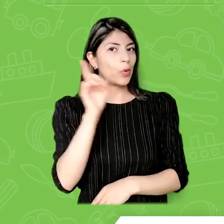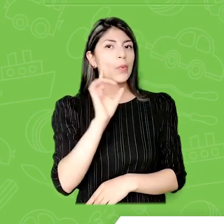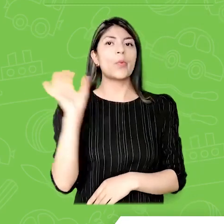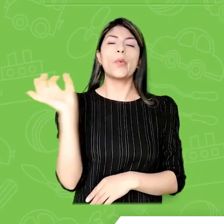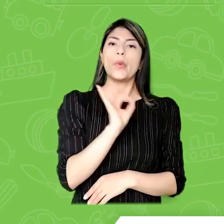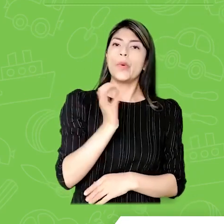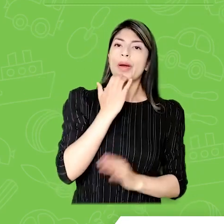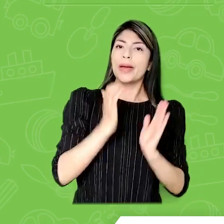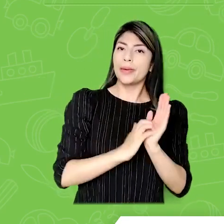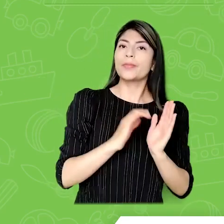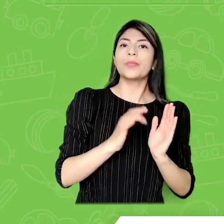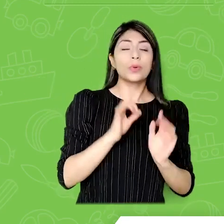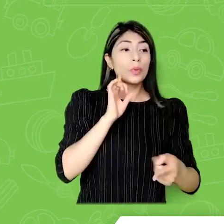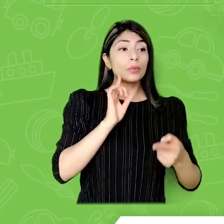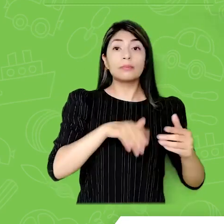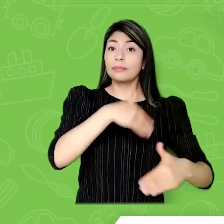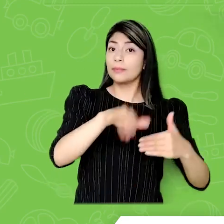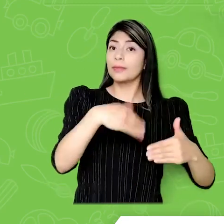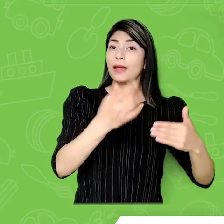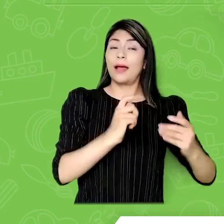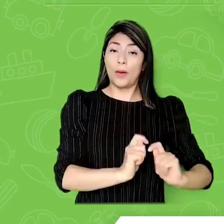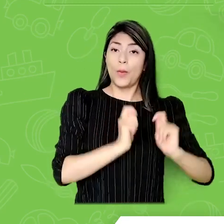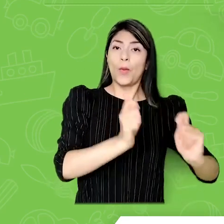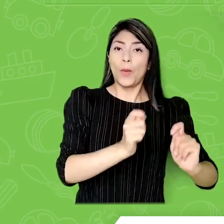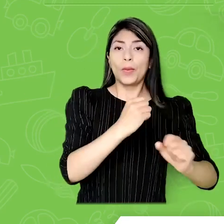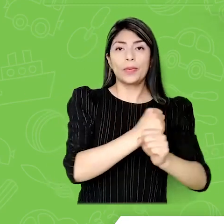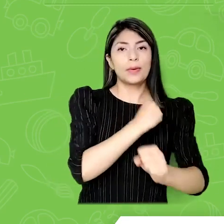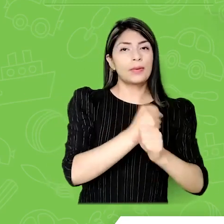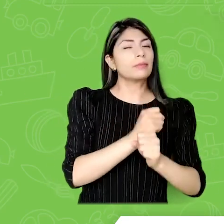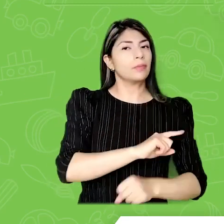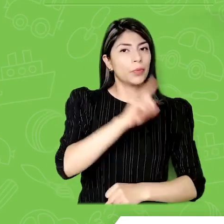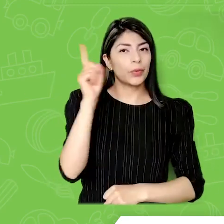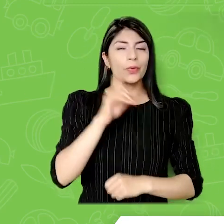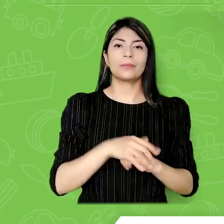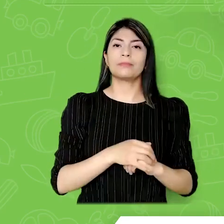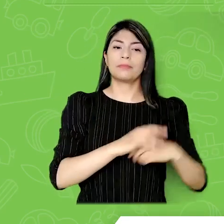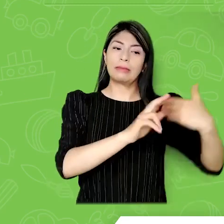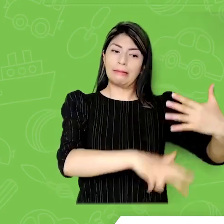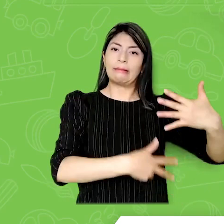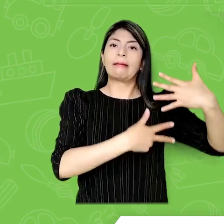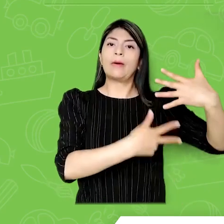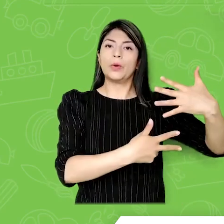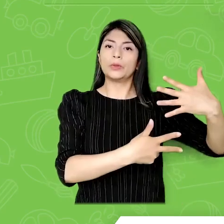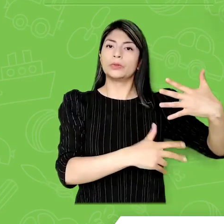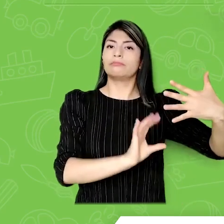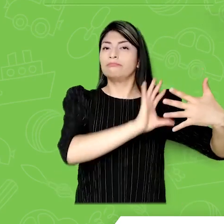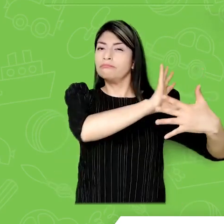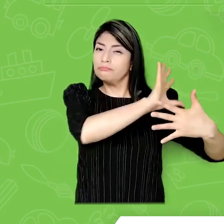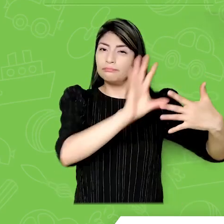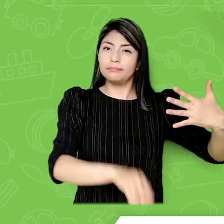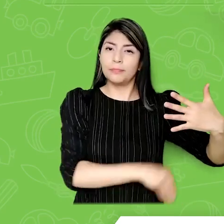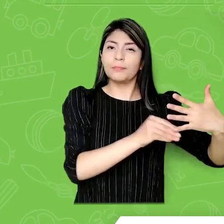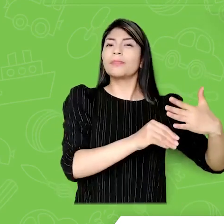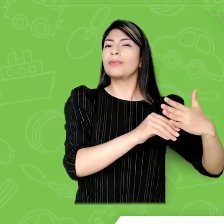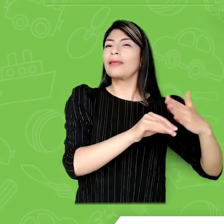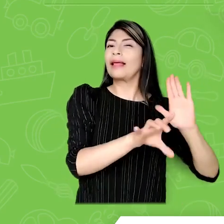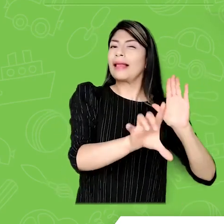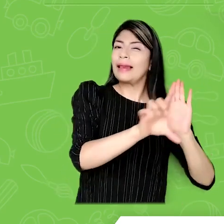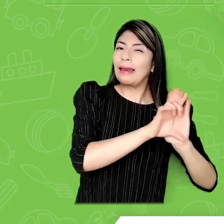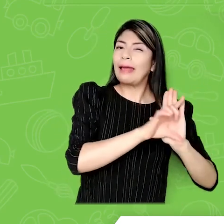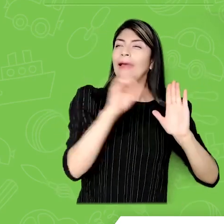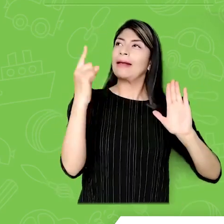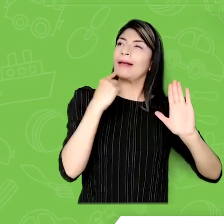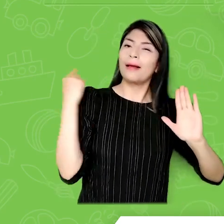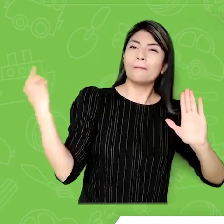8. Los demás requisitos establecidos en normas legales y reglamentarias vigentes. Requisitos